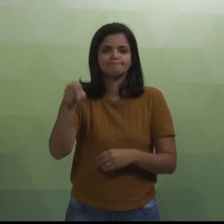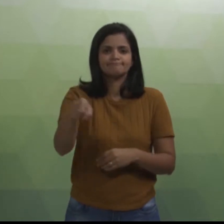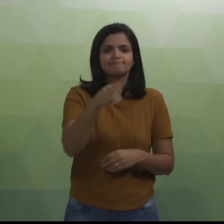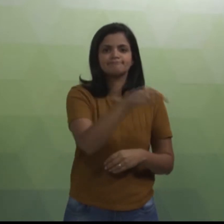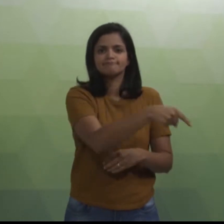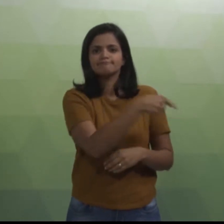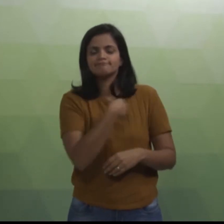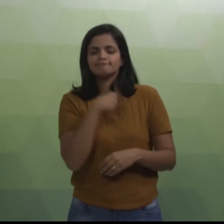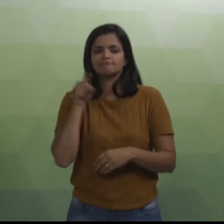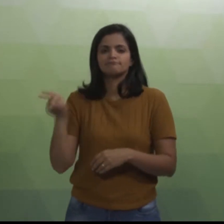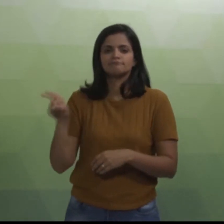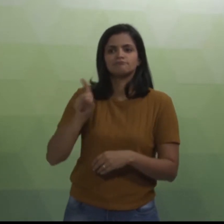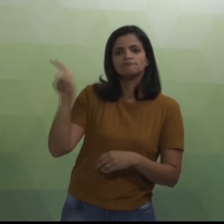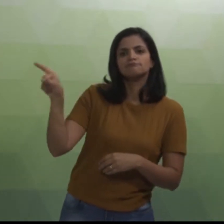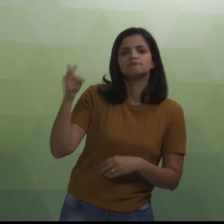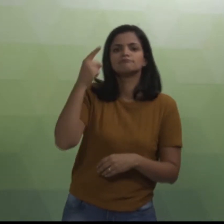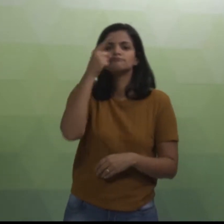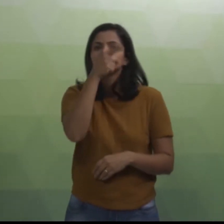com o indicador. Vejam.